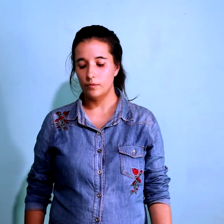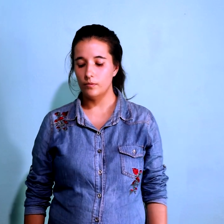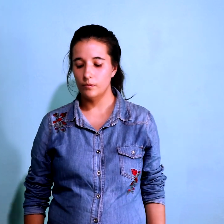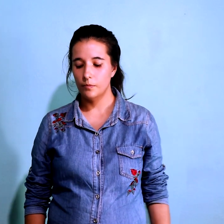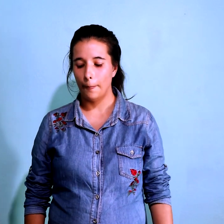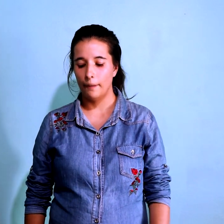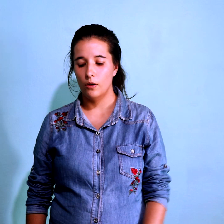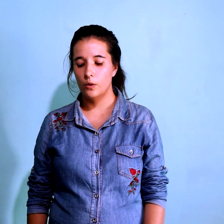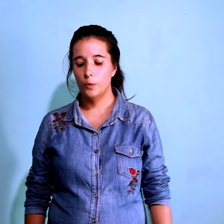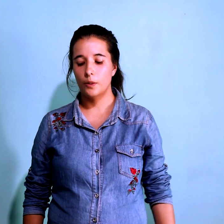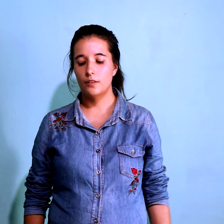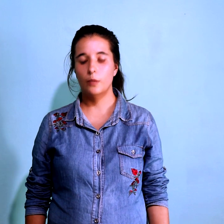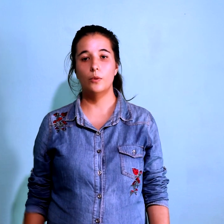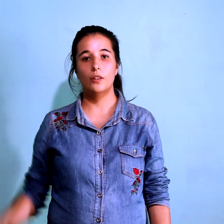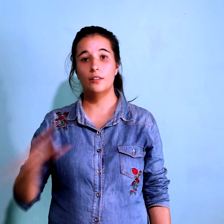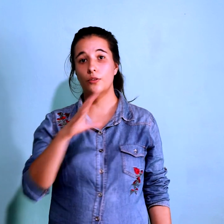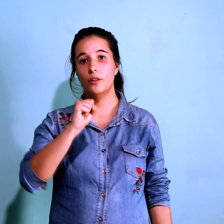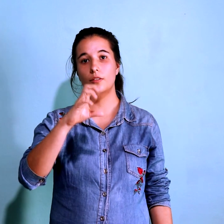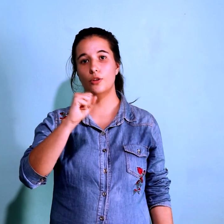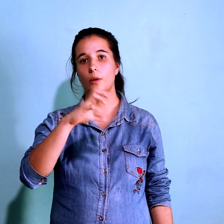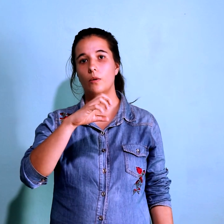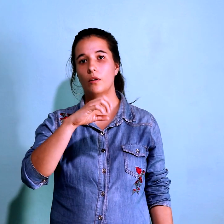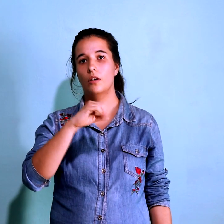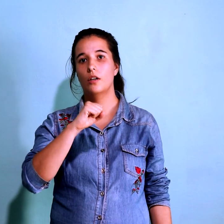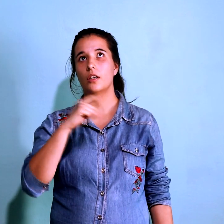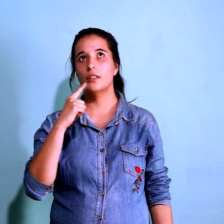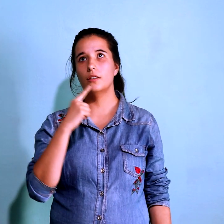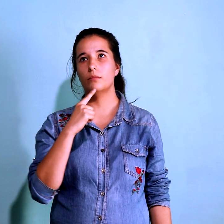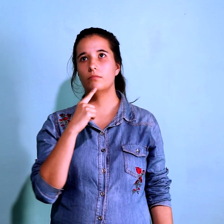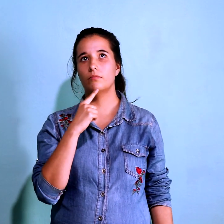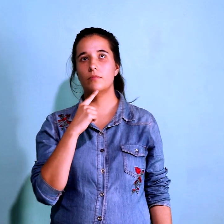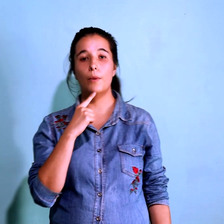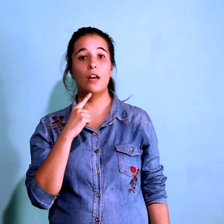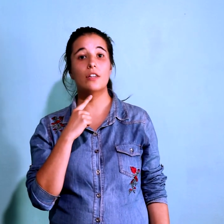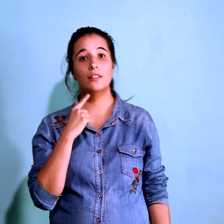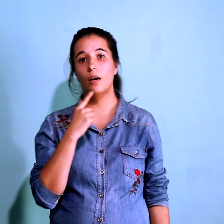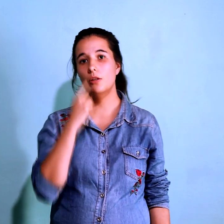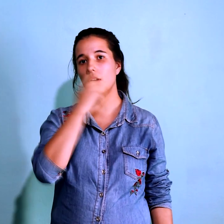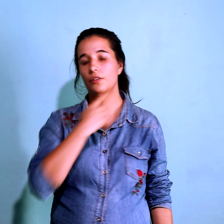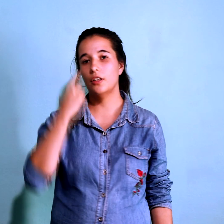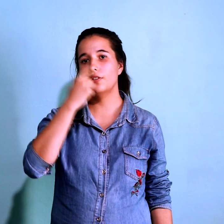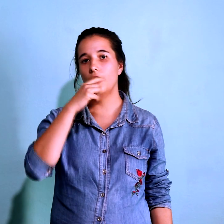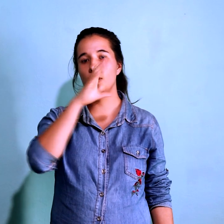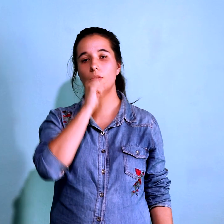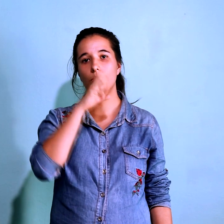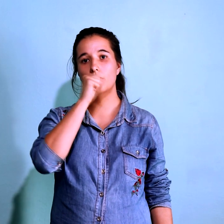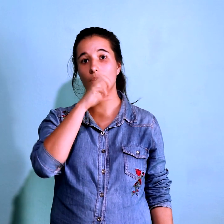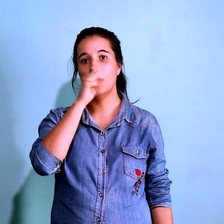Ou, por exemplo, essa configuração de mão. palavra sábado ela vai ficar na frente dos teus